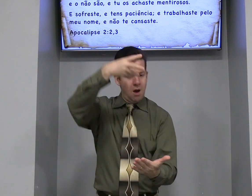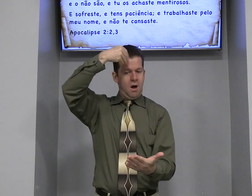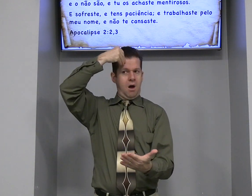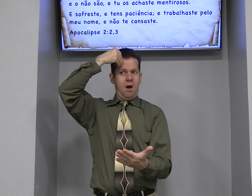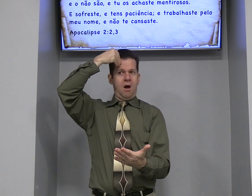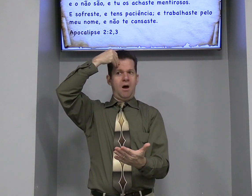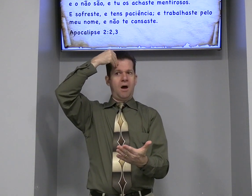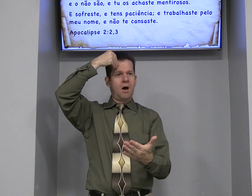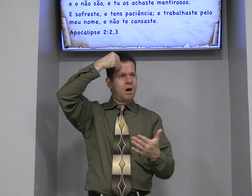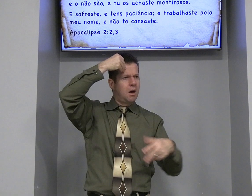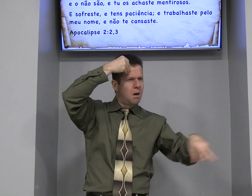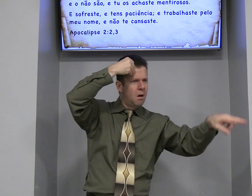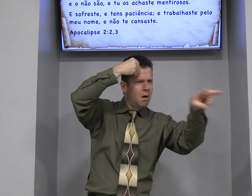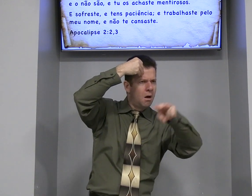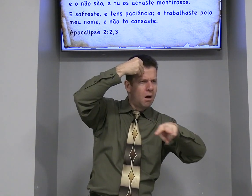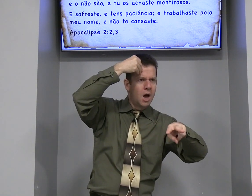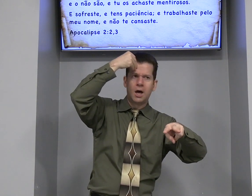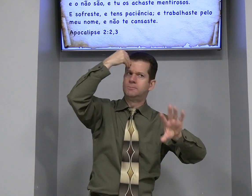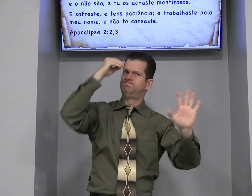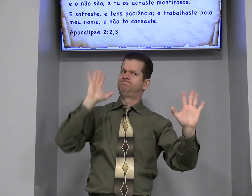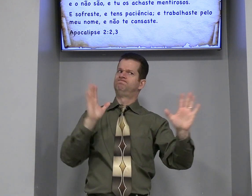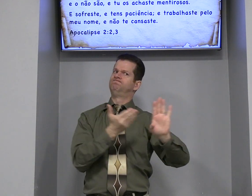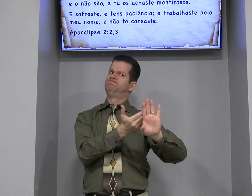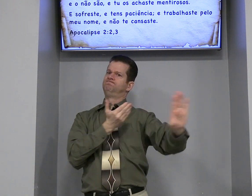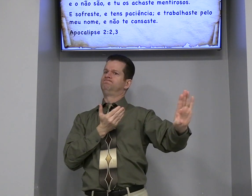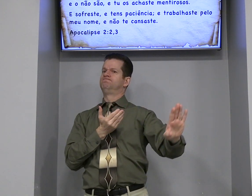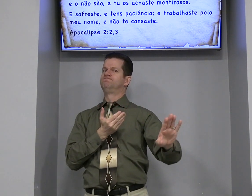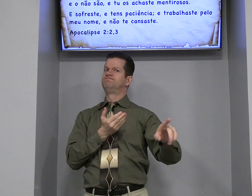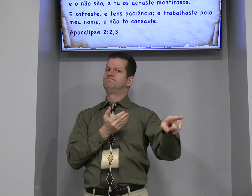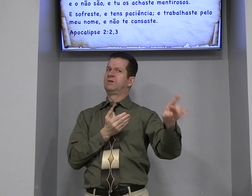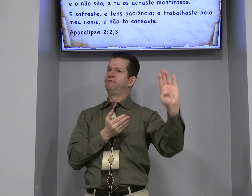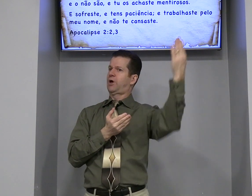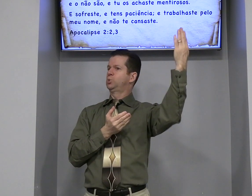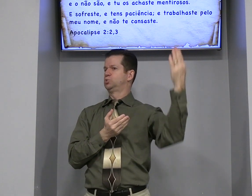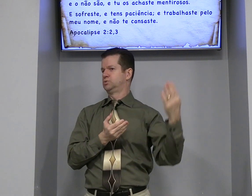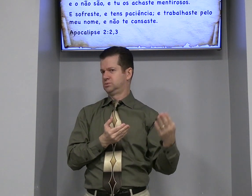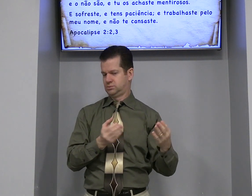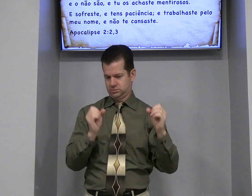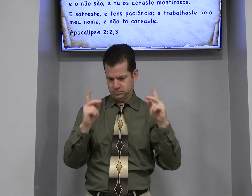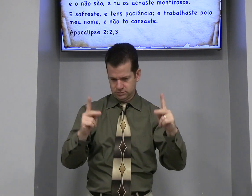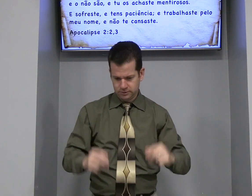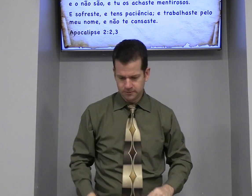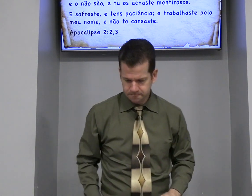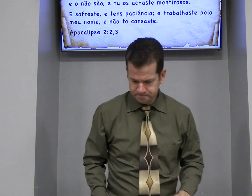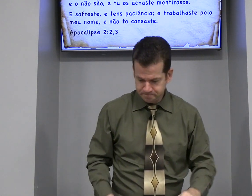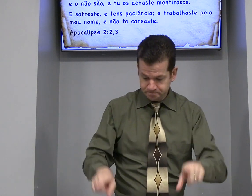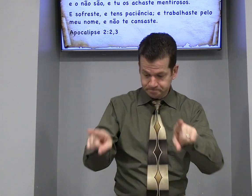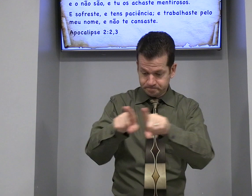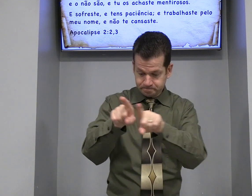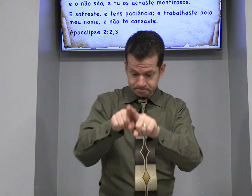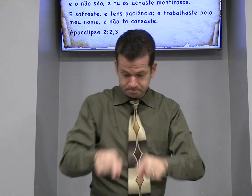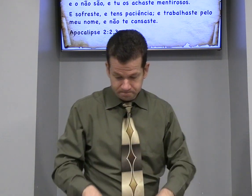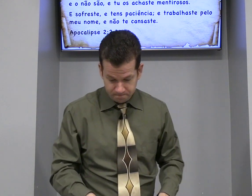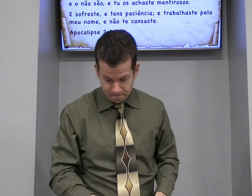muitas pessoas falsas falando mentira. E você precisa afastar.